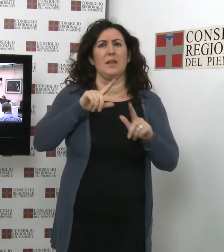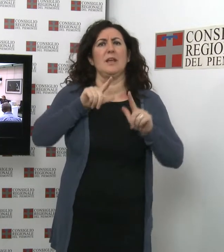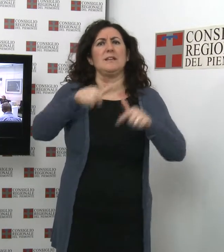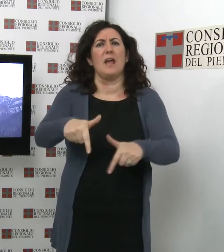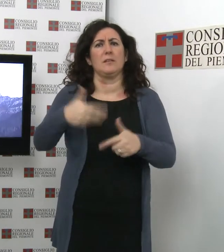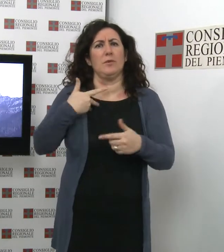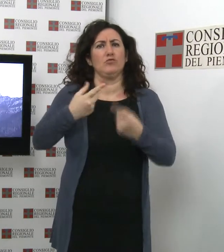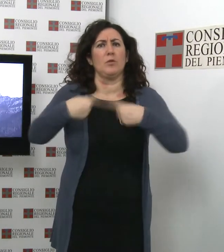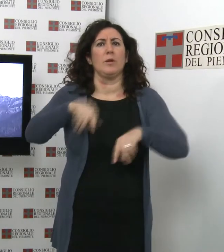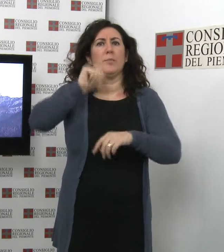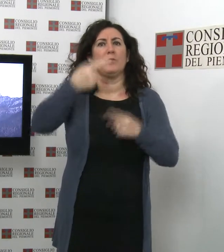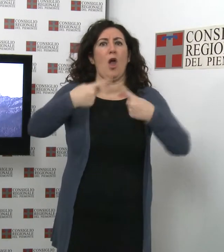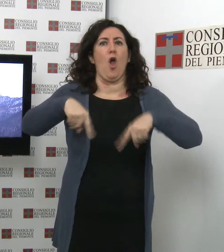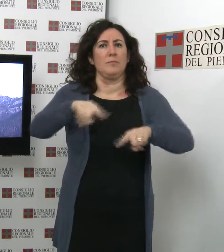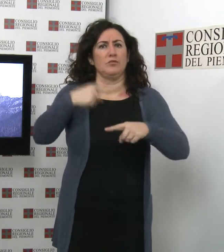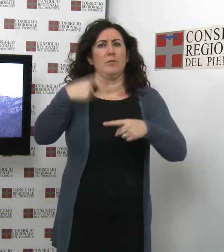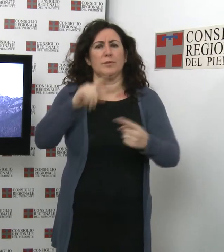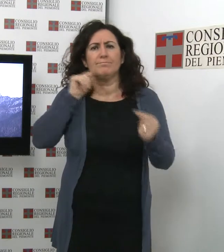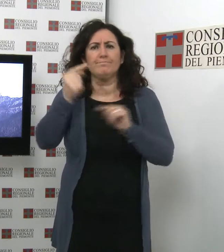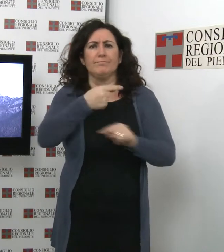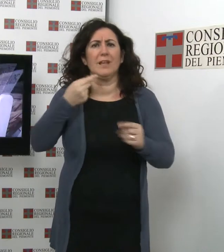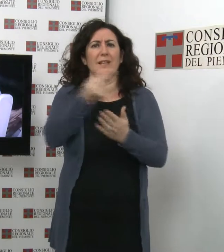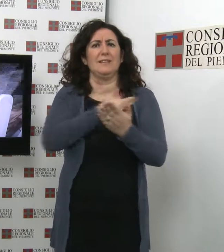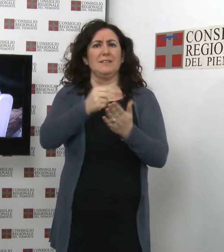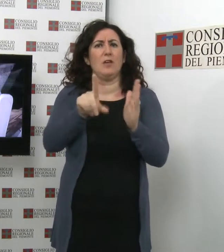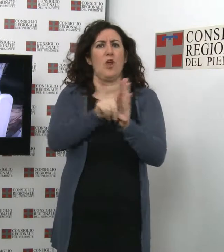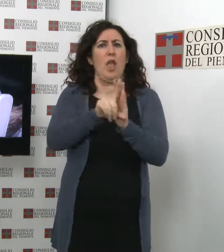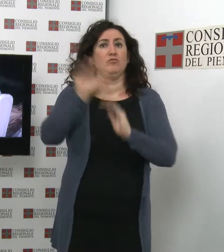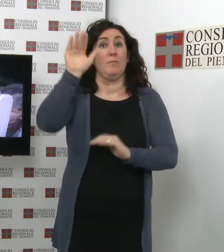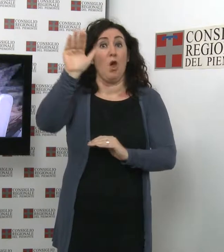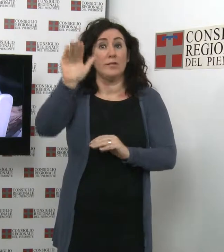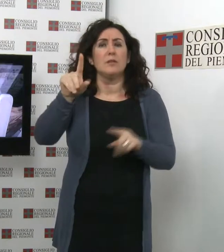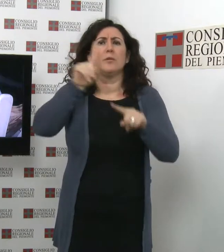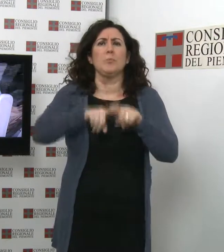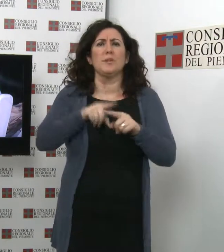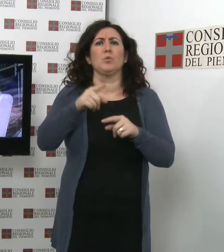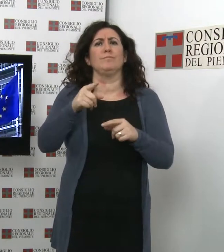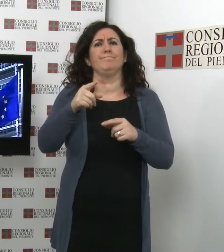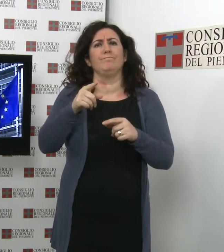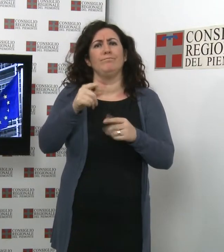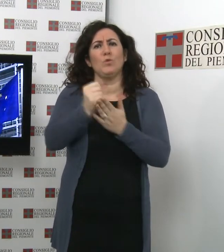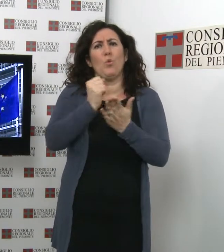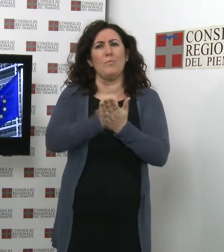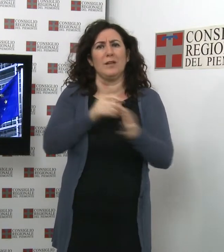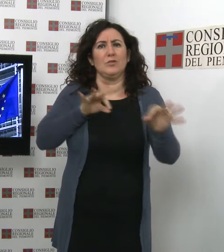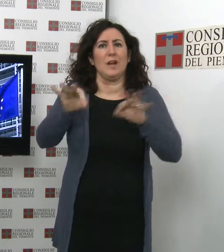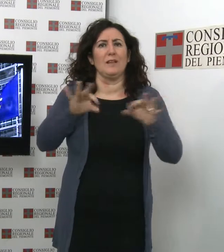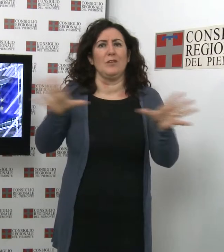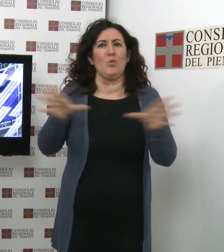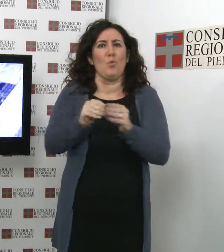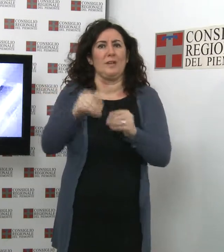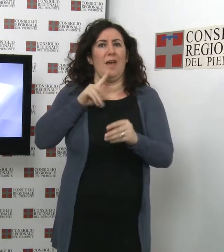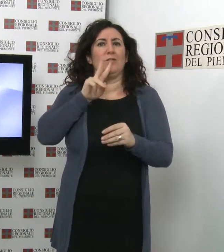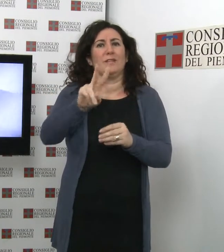prima commissione per l'esame del disegno di legge sulla montagna e la discussione del documento strategico unitario per i fondi europei.